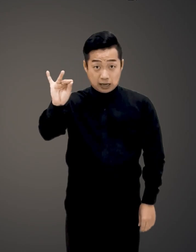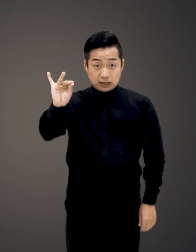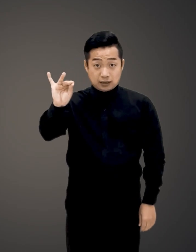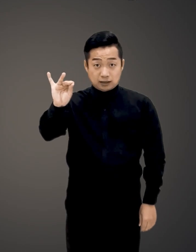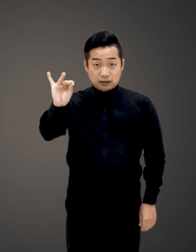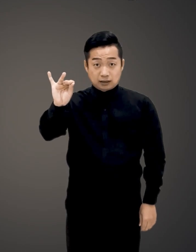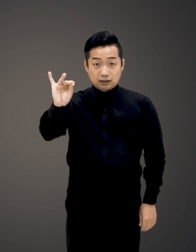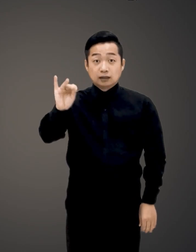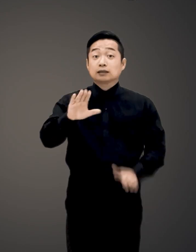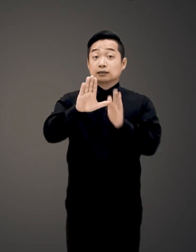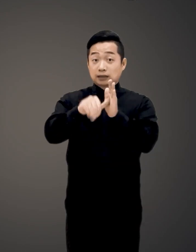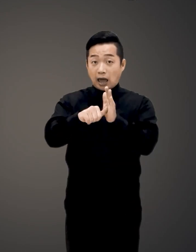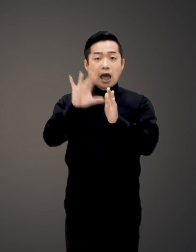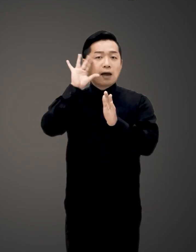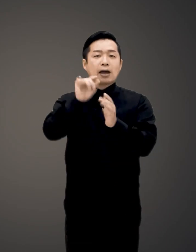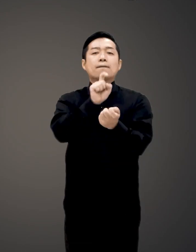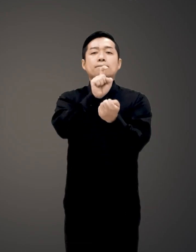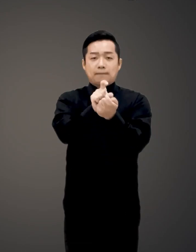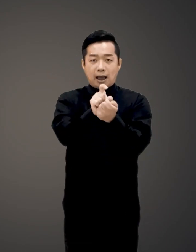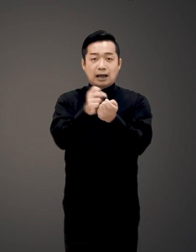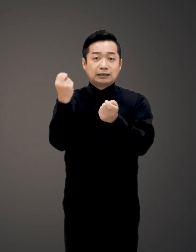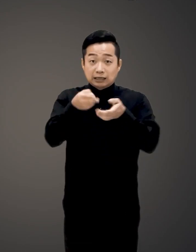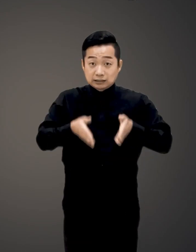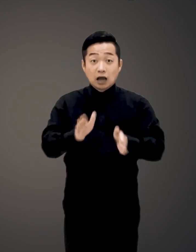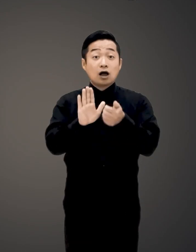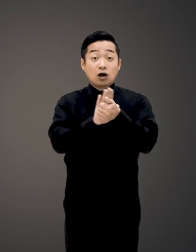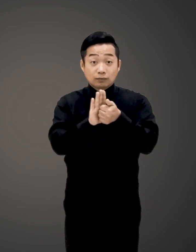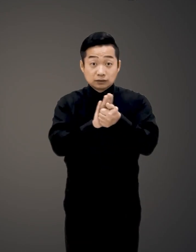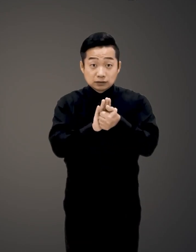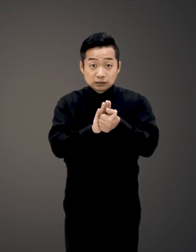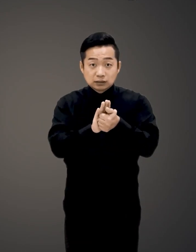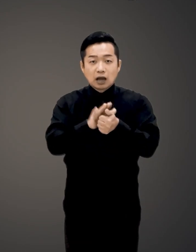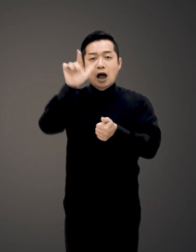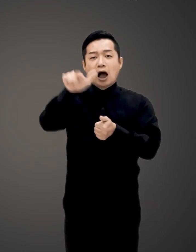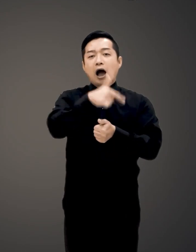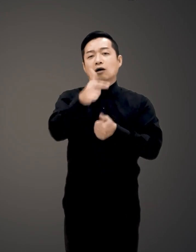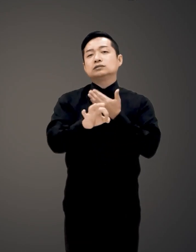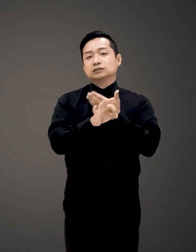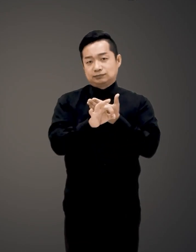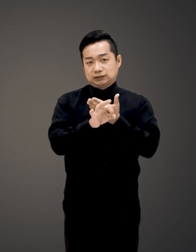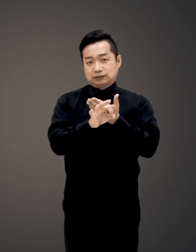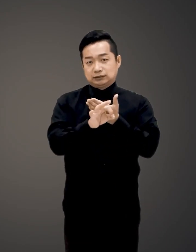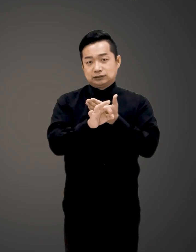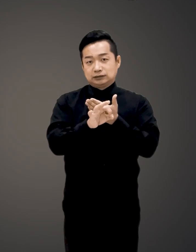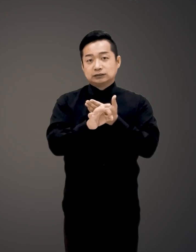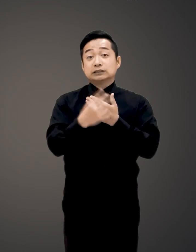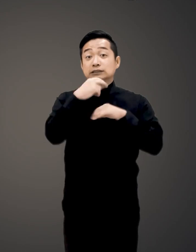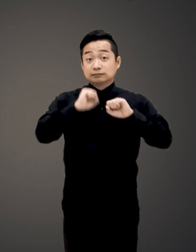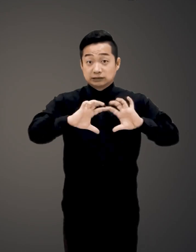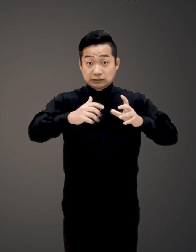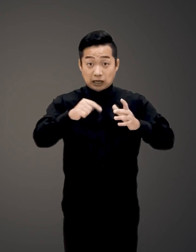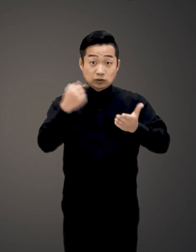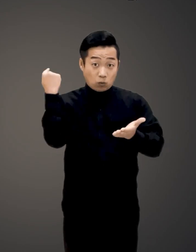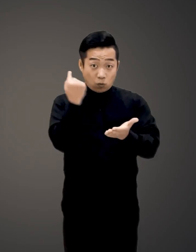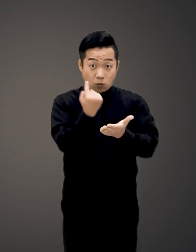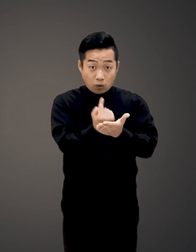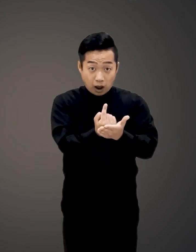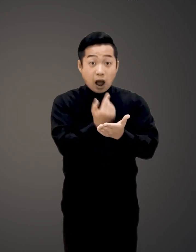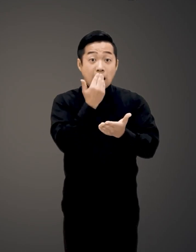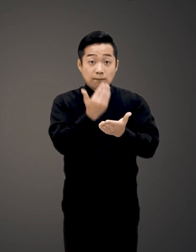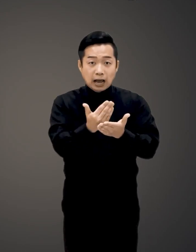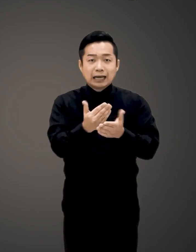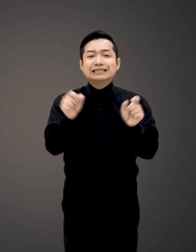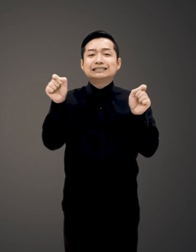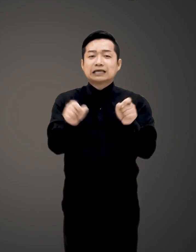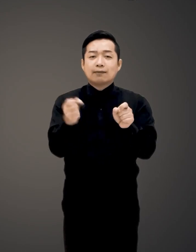지나자 100일 맞이 환생 서비스로 단 하루 동안 이승으로 내려갈 수 있는 짧은 환생의